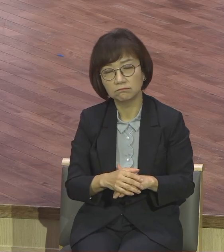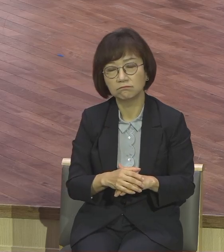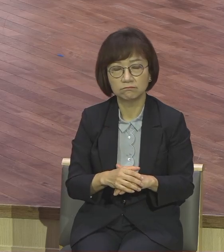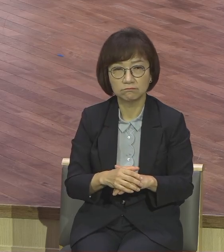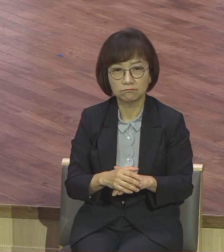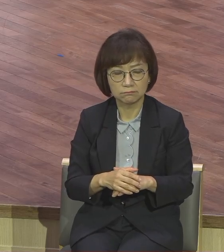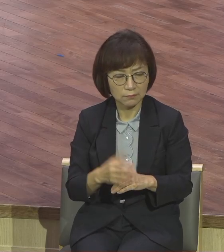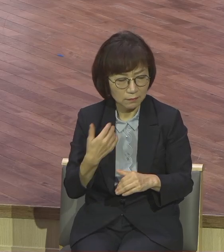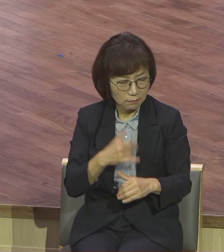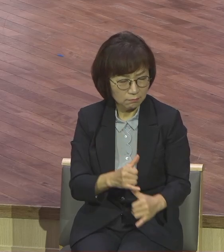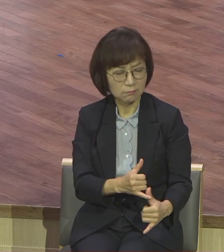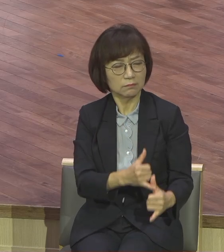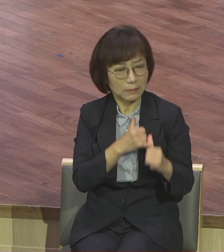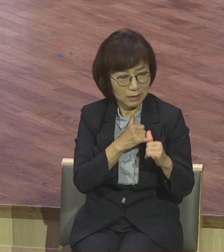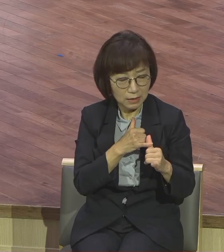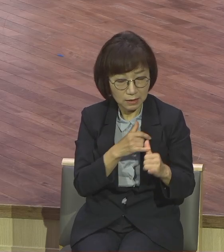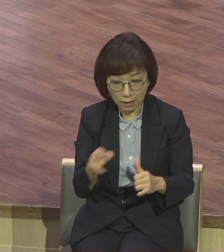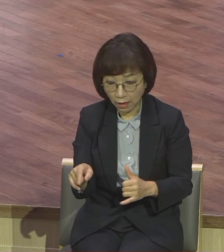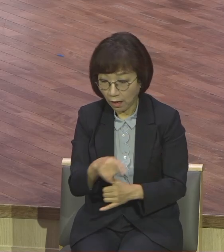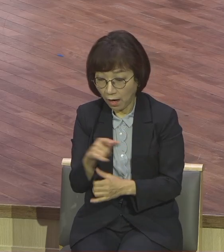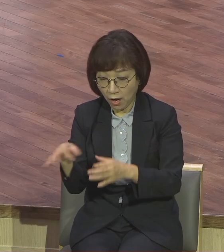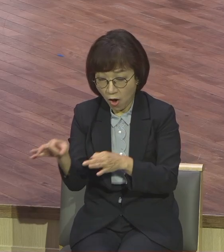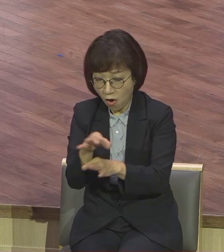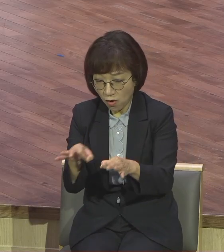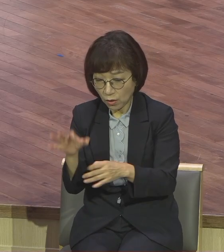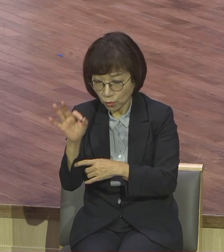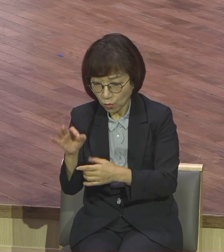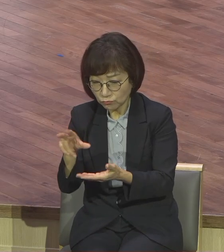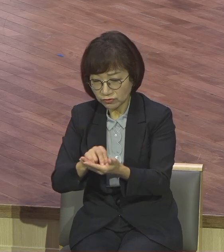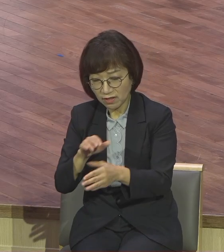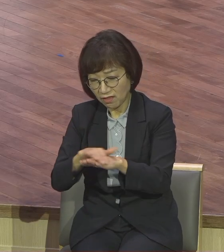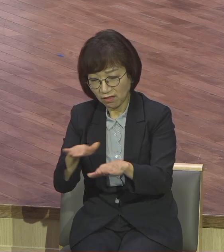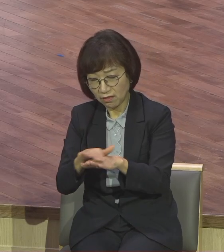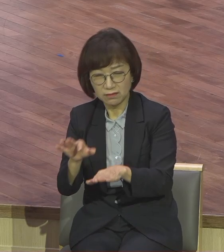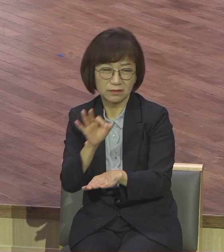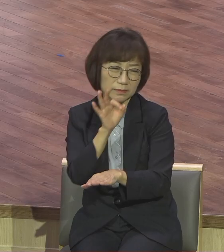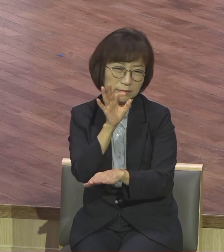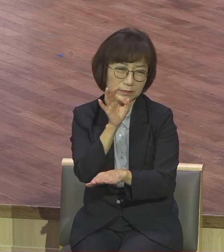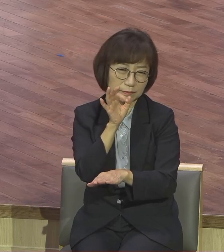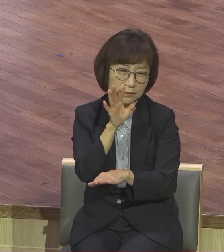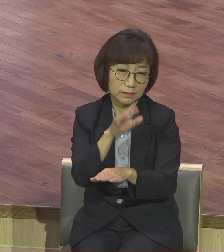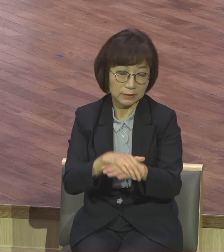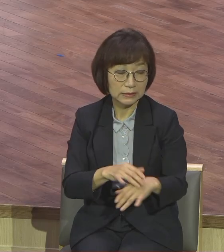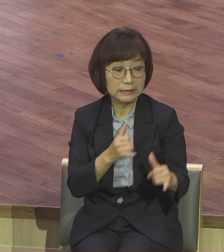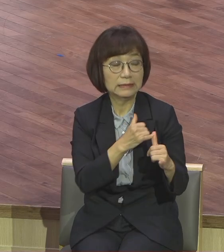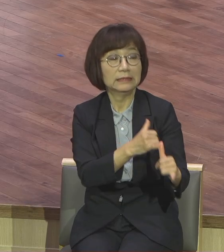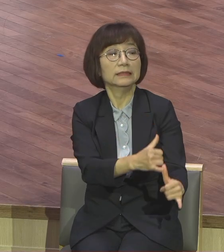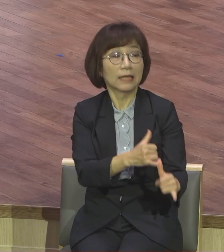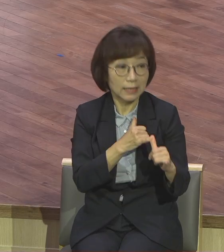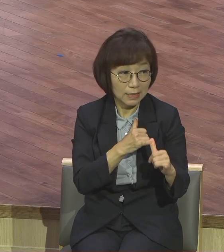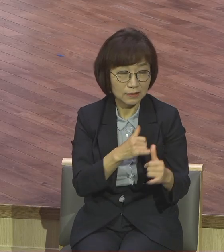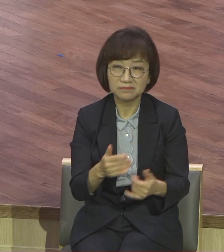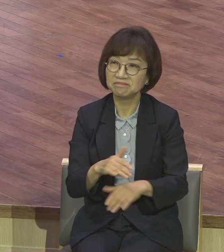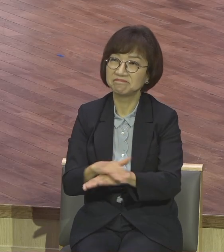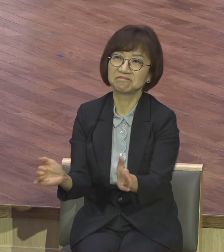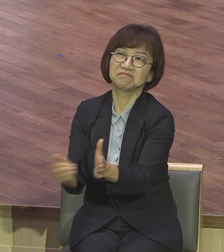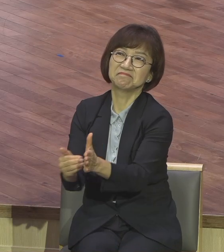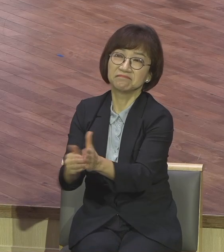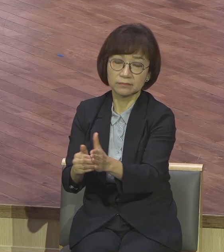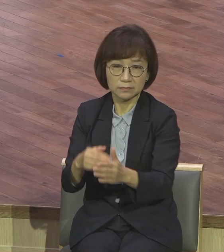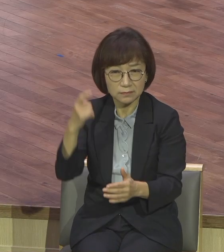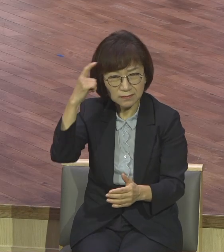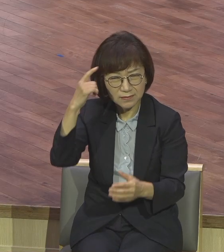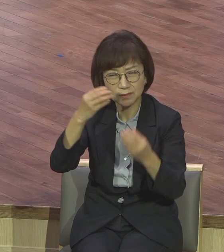아니다라는 이거, 자살하면 끝난다, 이게 더 심각한 문제입니다.